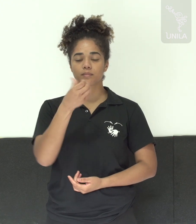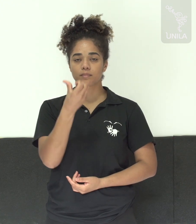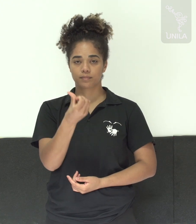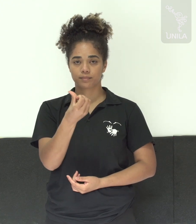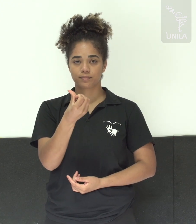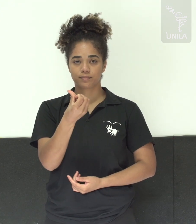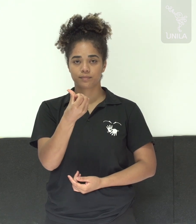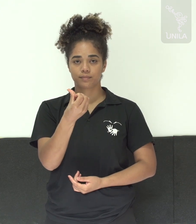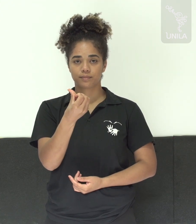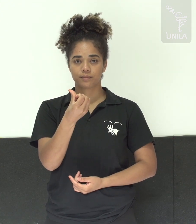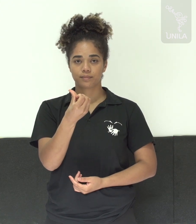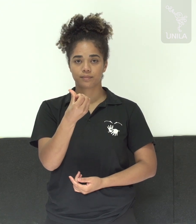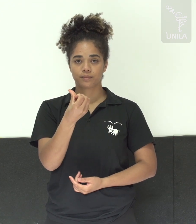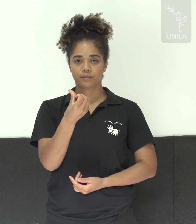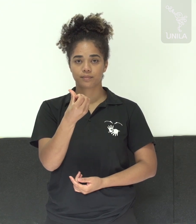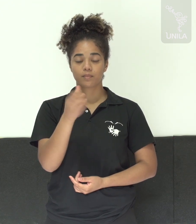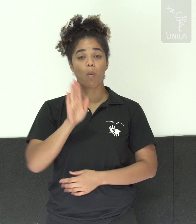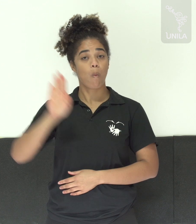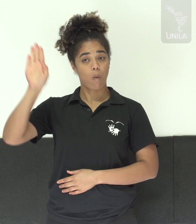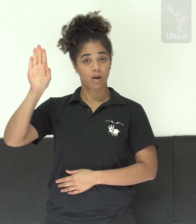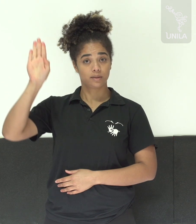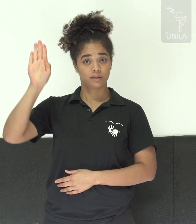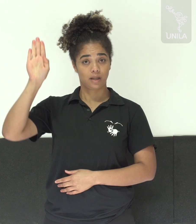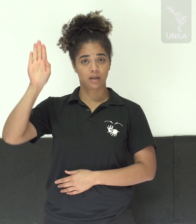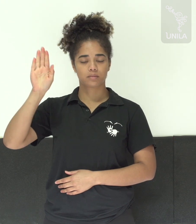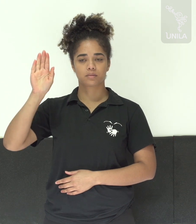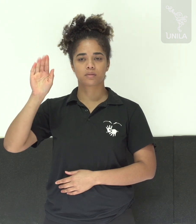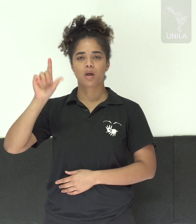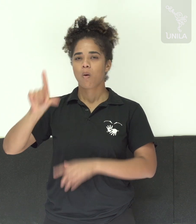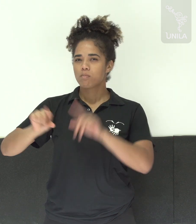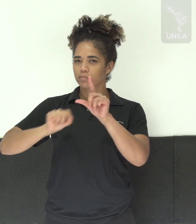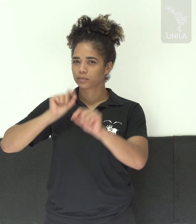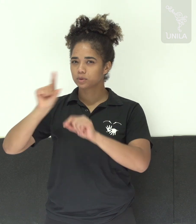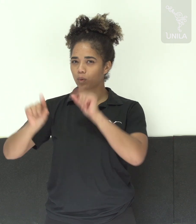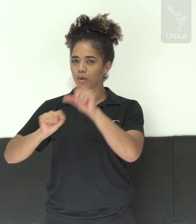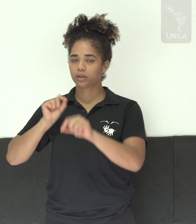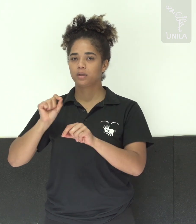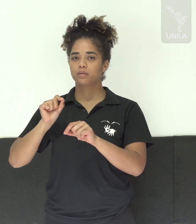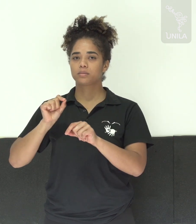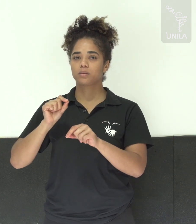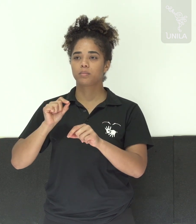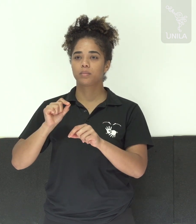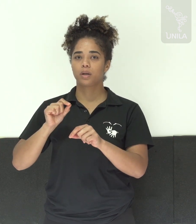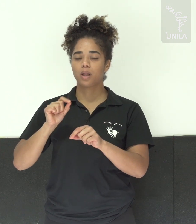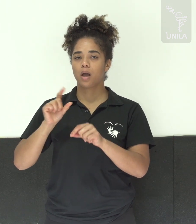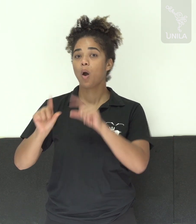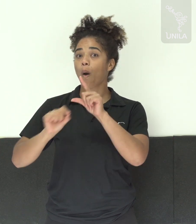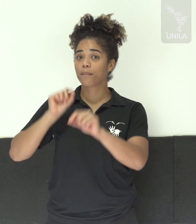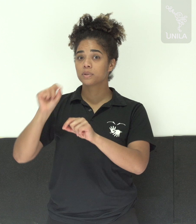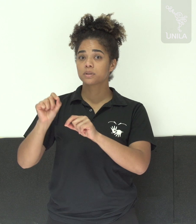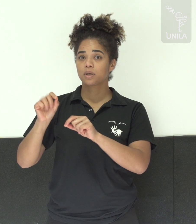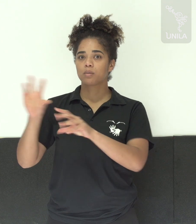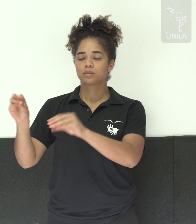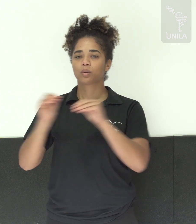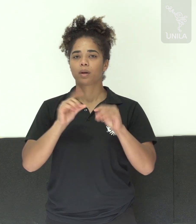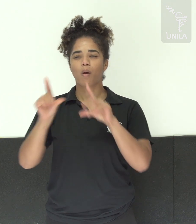7.2.6 Os candidatos serão classificados por opção de curso, de acordo